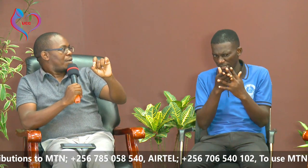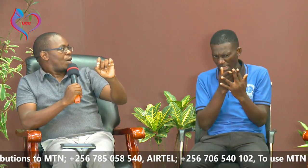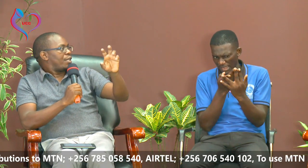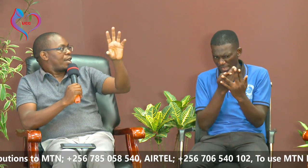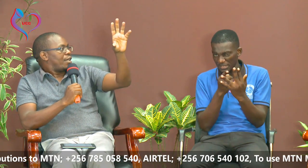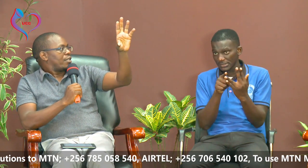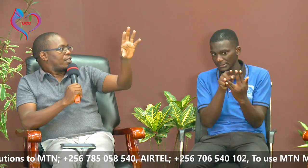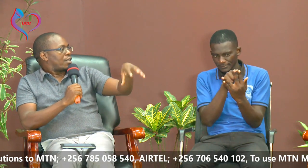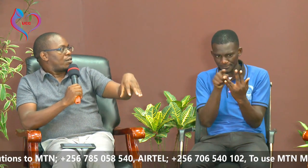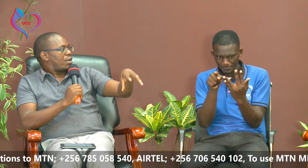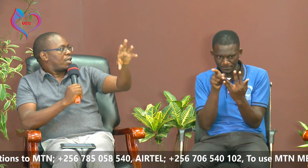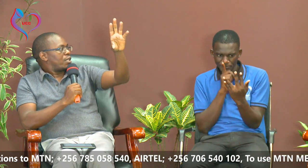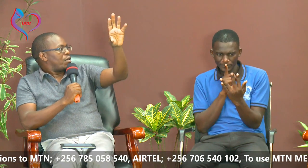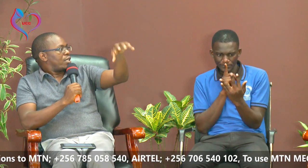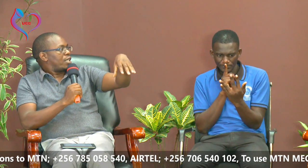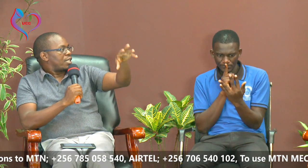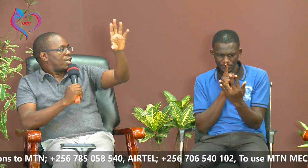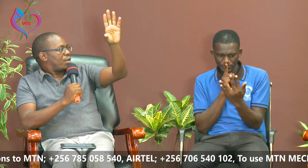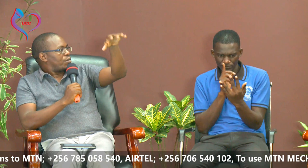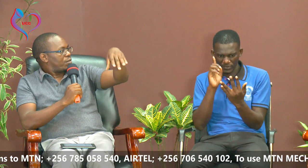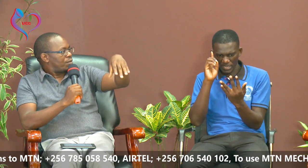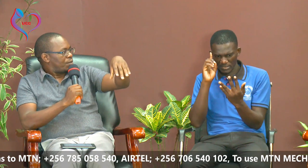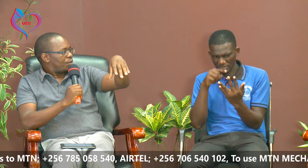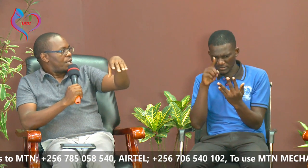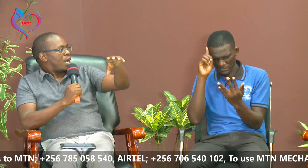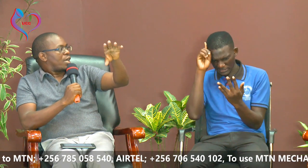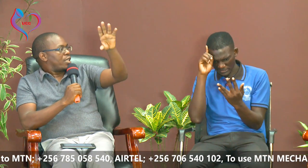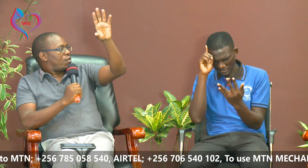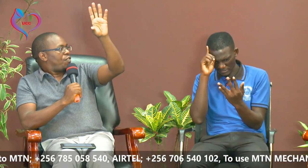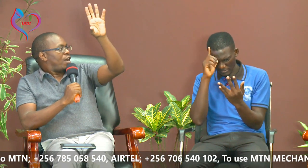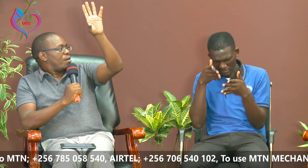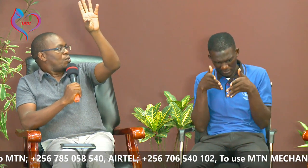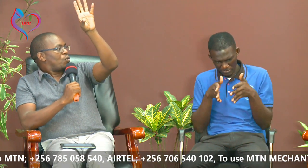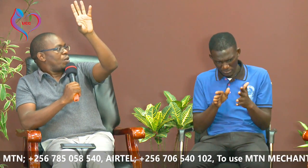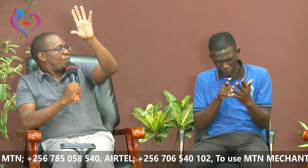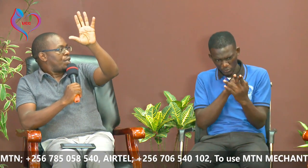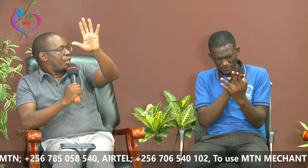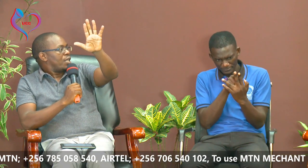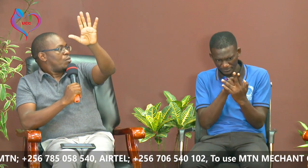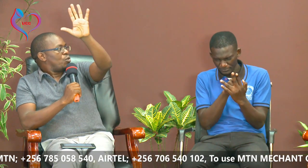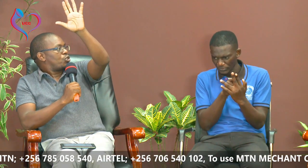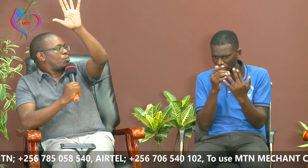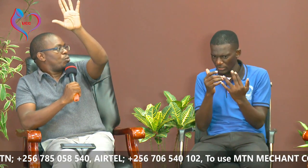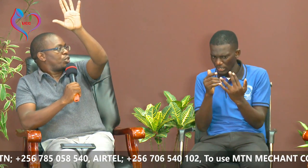ba wandika ka ugaba Edward yazalibwa agenda kufa mu 12 mu